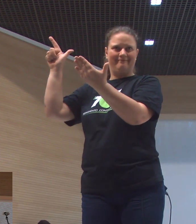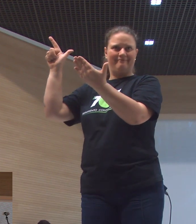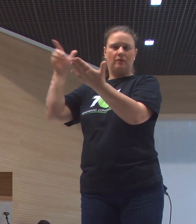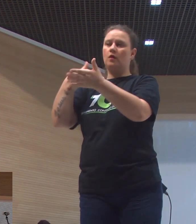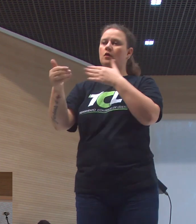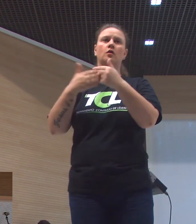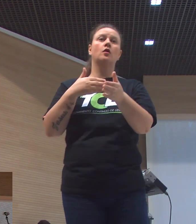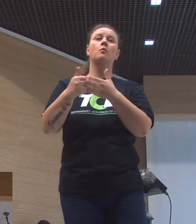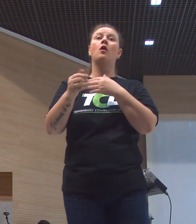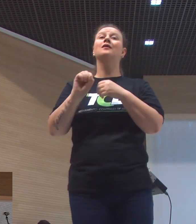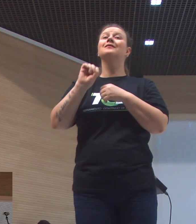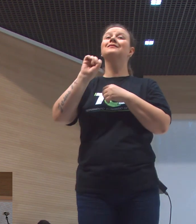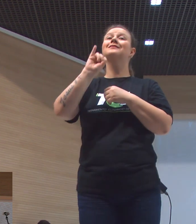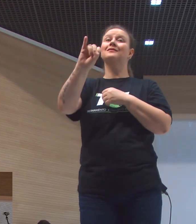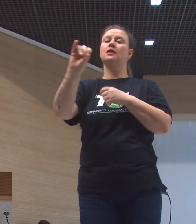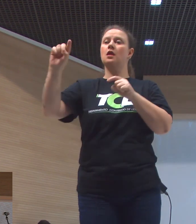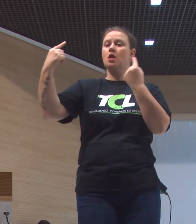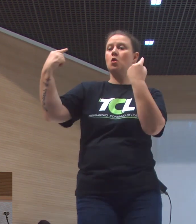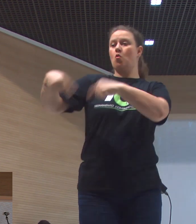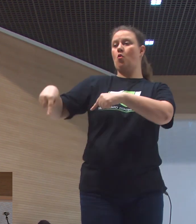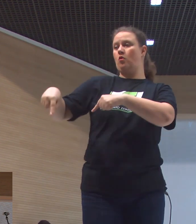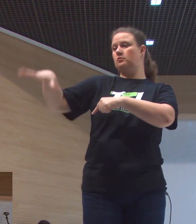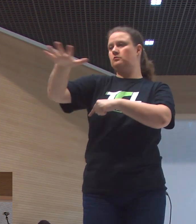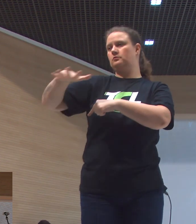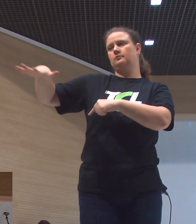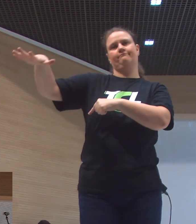os meios nos quais estamos inseridos.